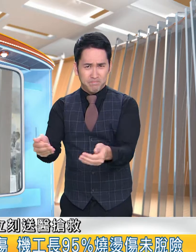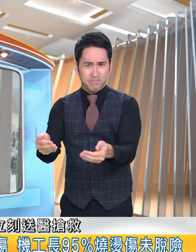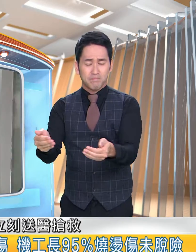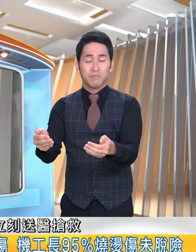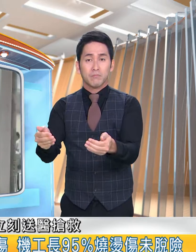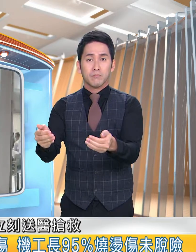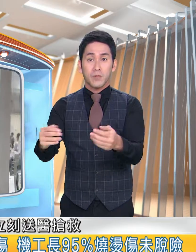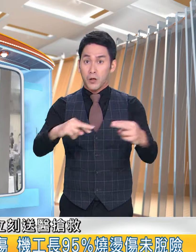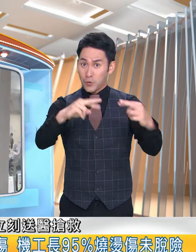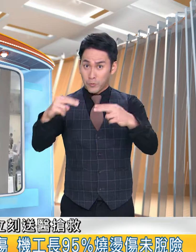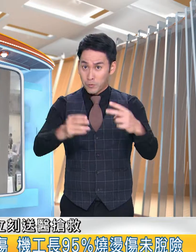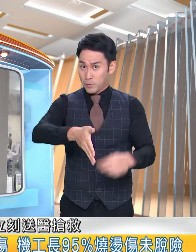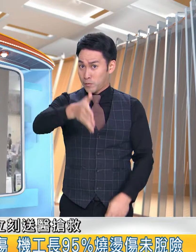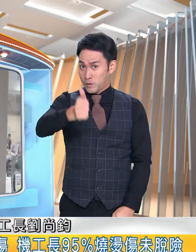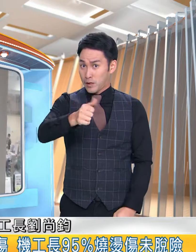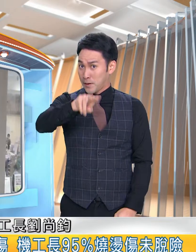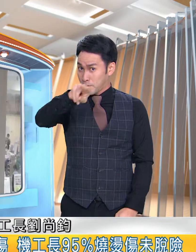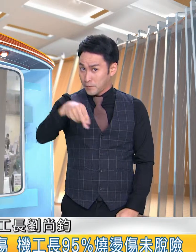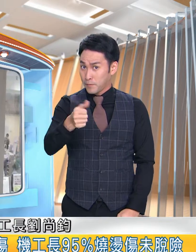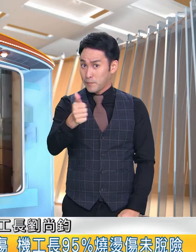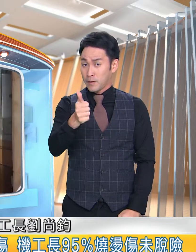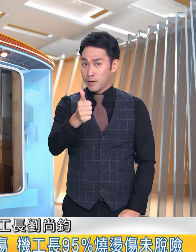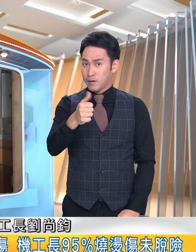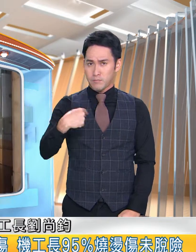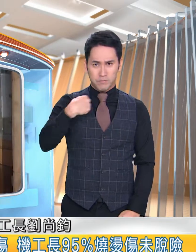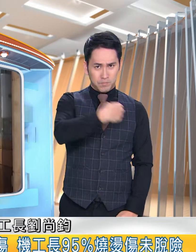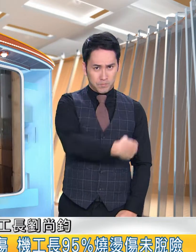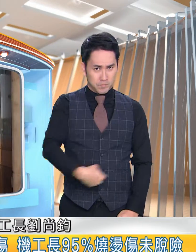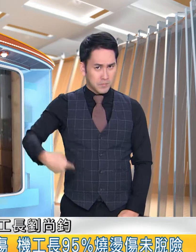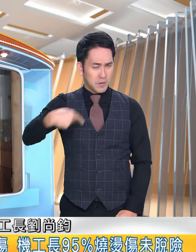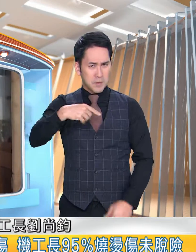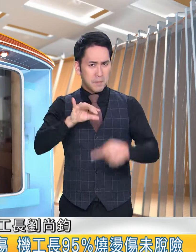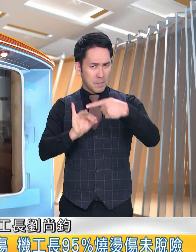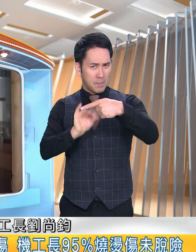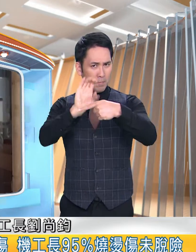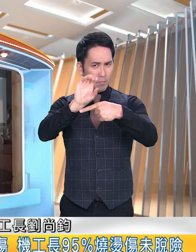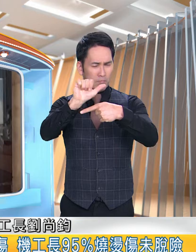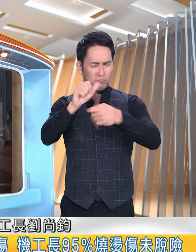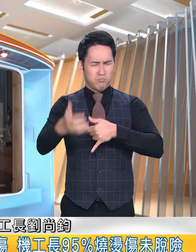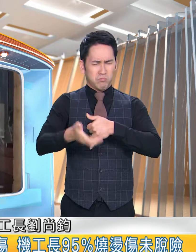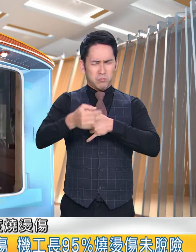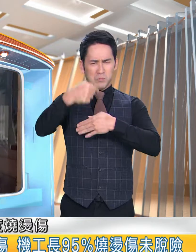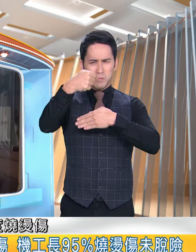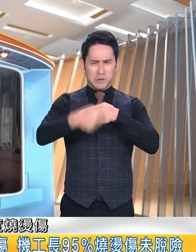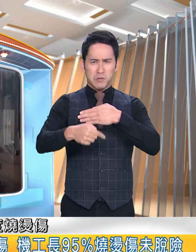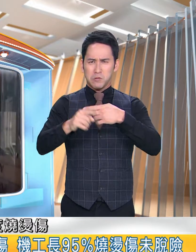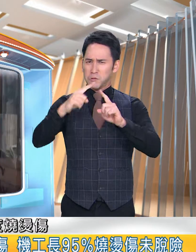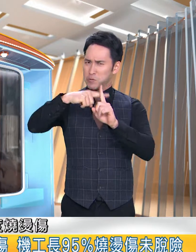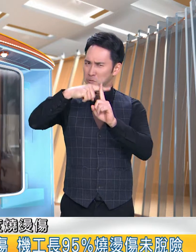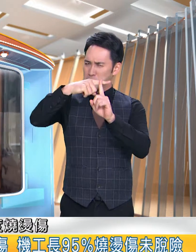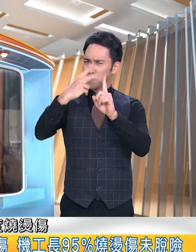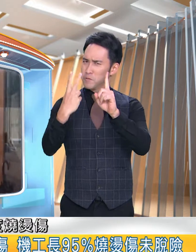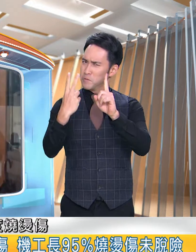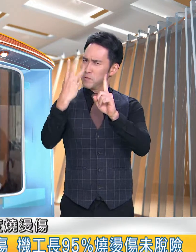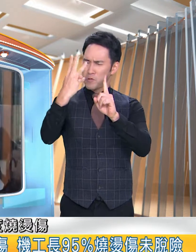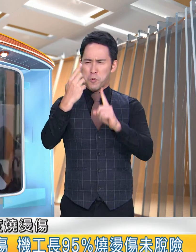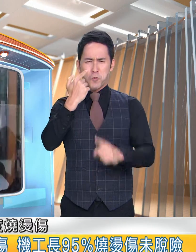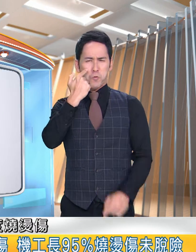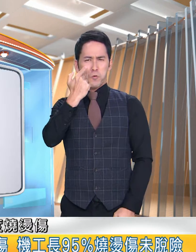送医抢救，伤势最严重的机工长刘尚军全身95%，二到三度烧烫